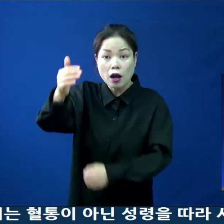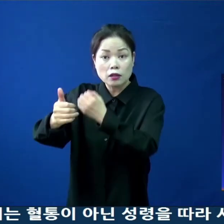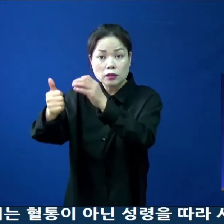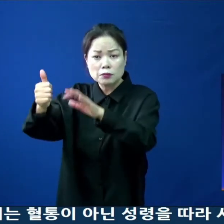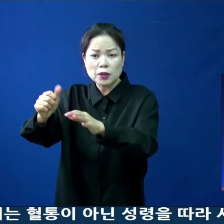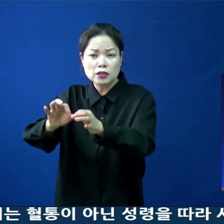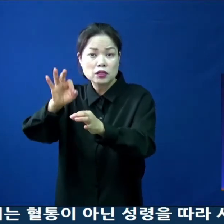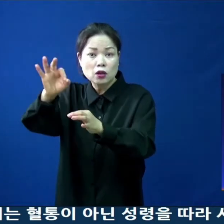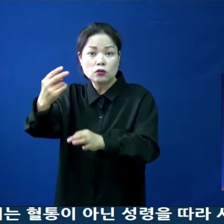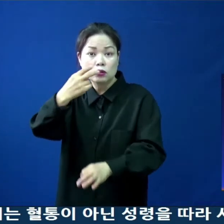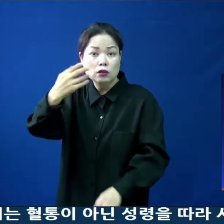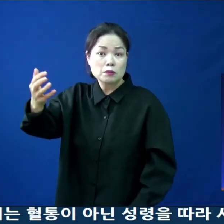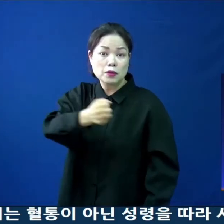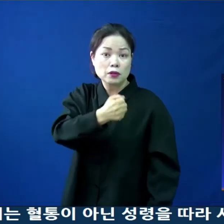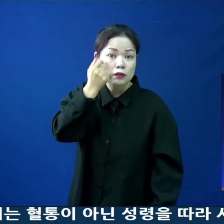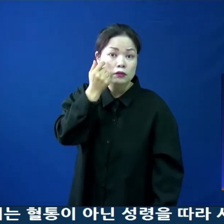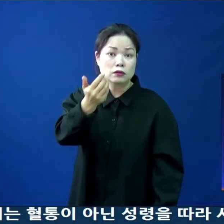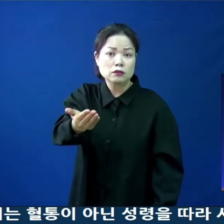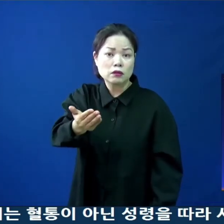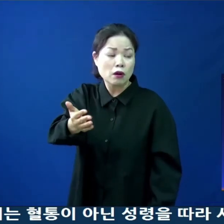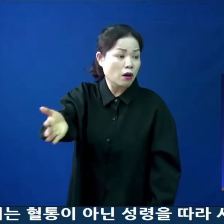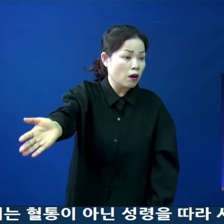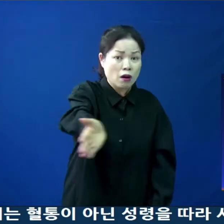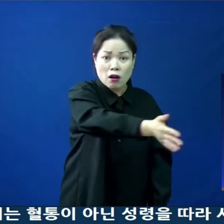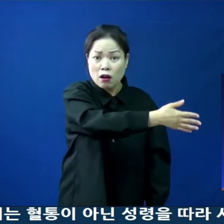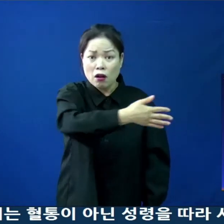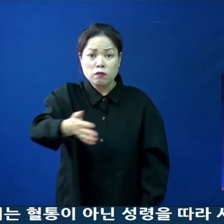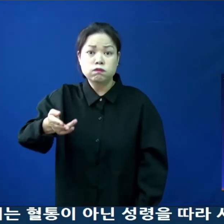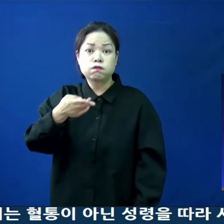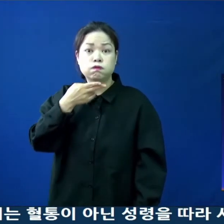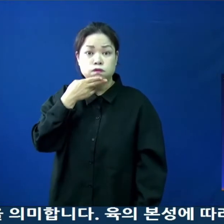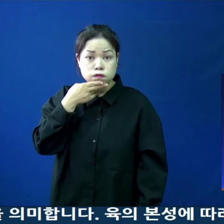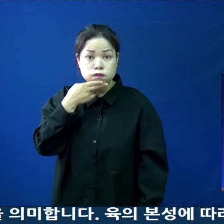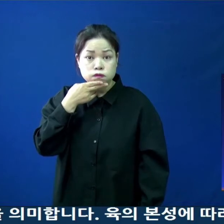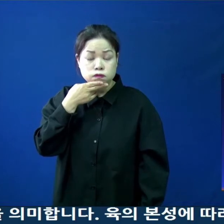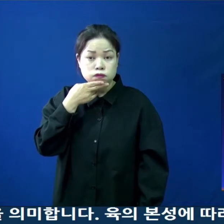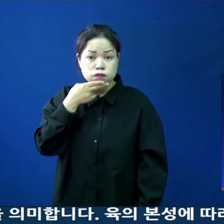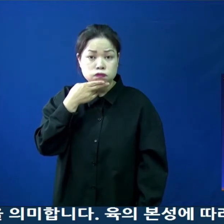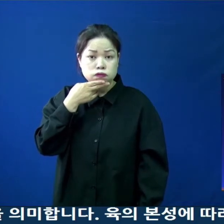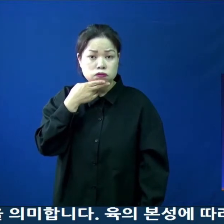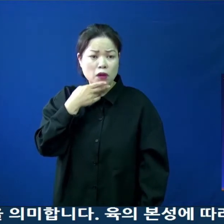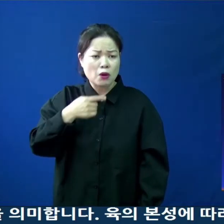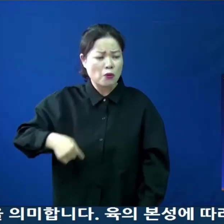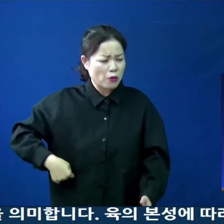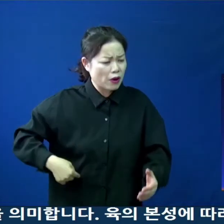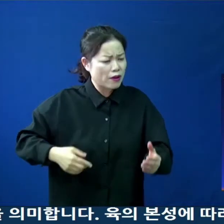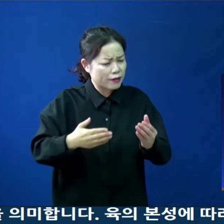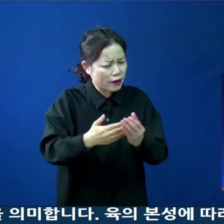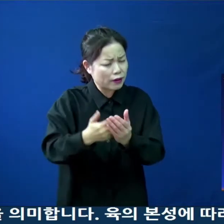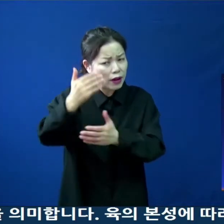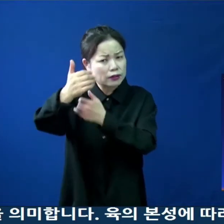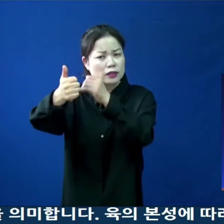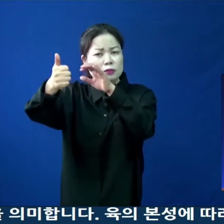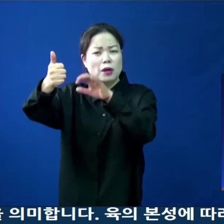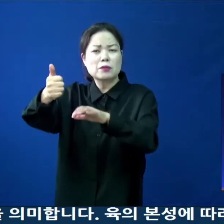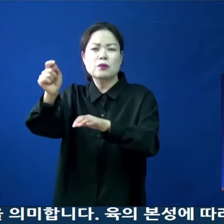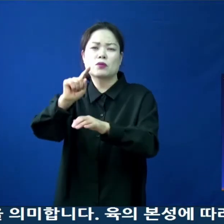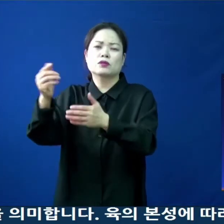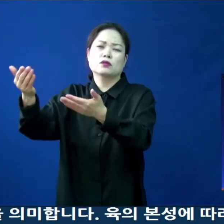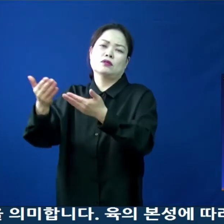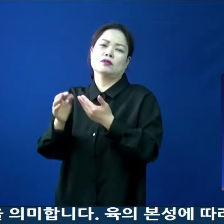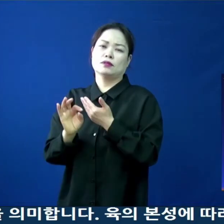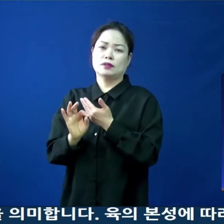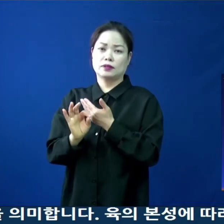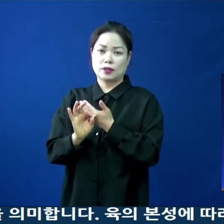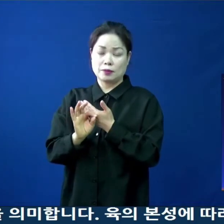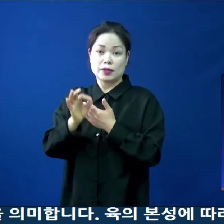앞에서 영생을 얻었느냐? 아무것도 없다는 거예요. 만약에 행위로서 하나님 앞에 무언가를